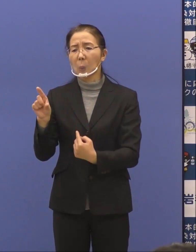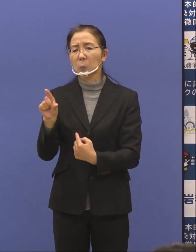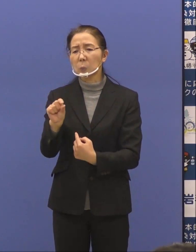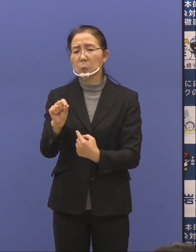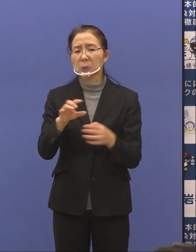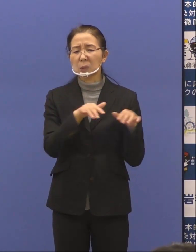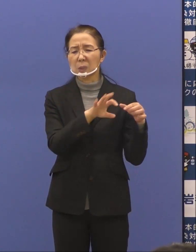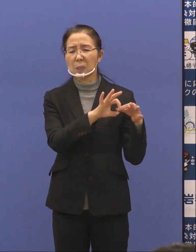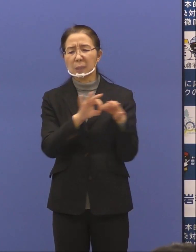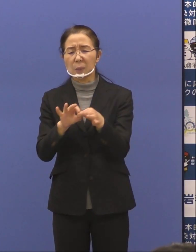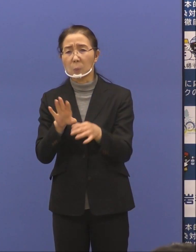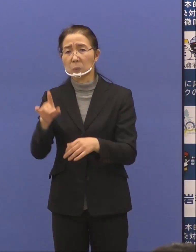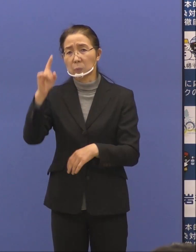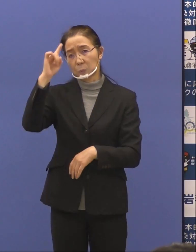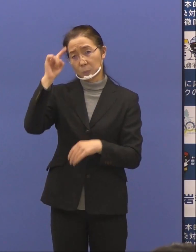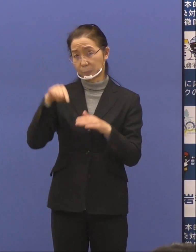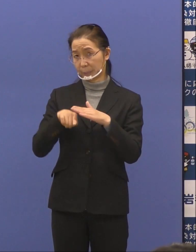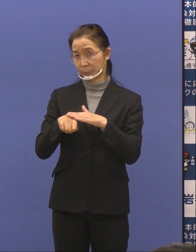と思います。